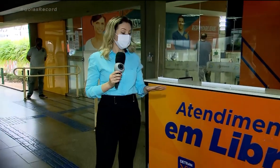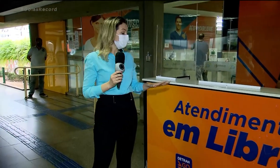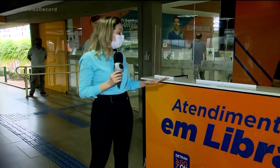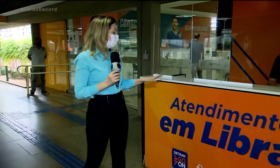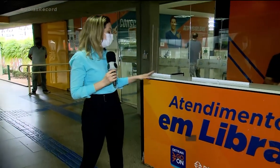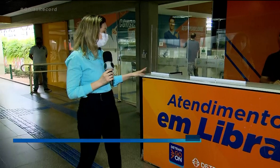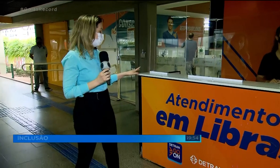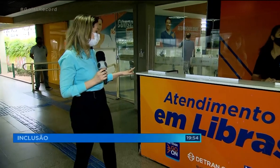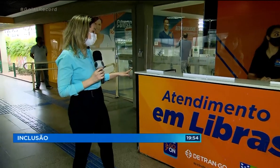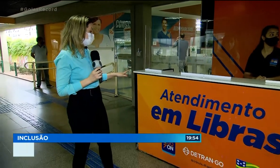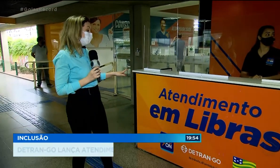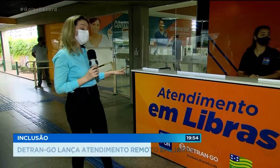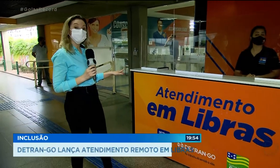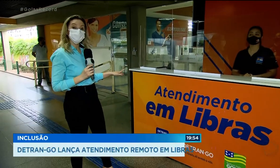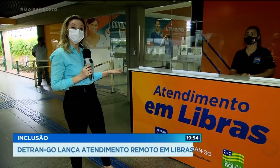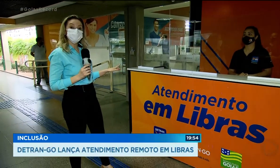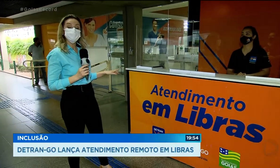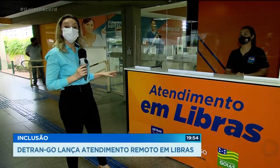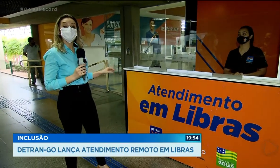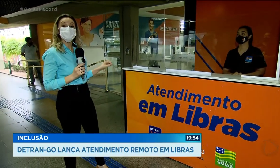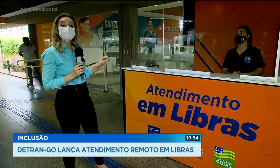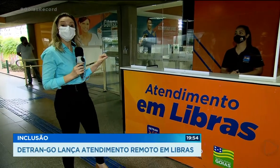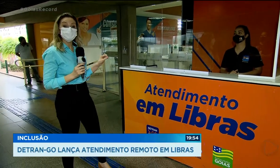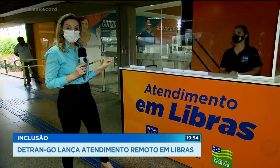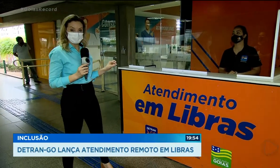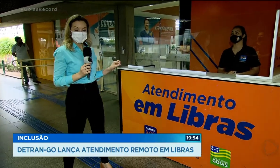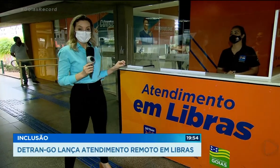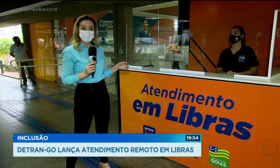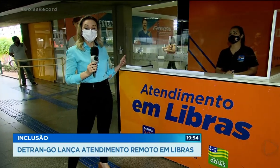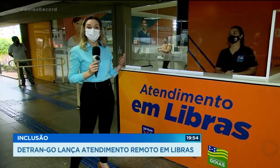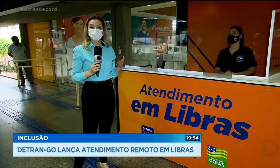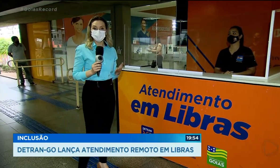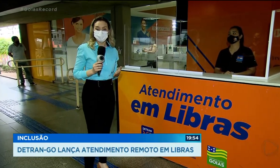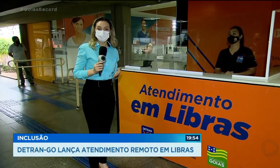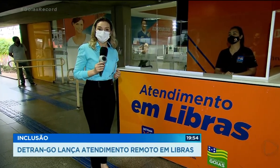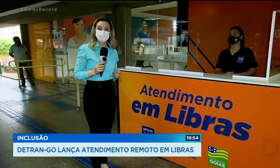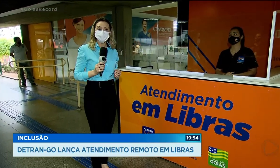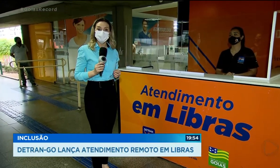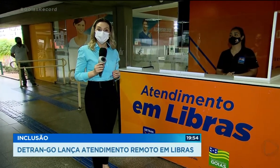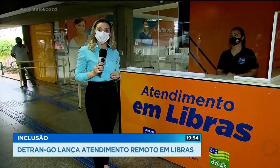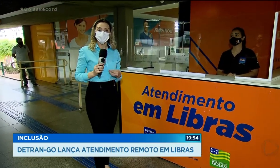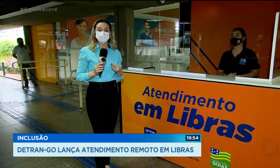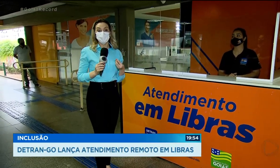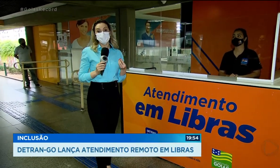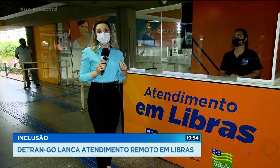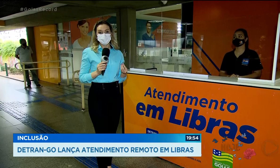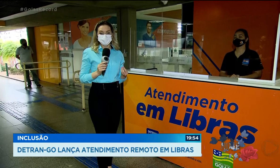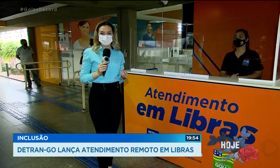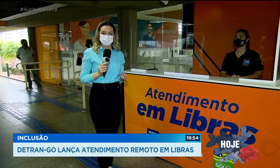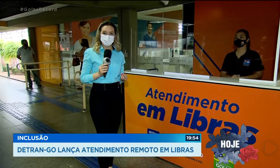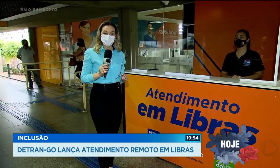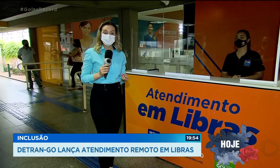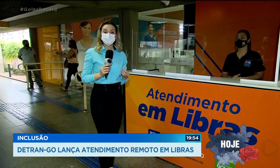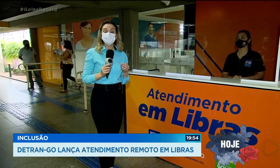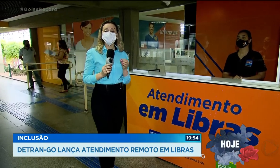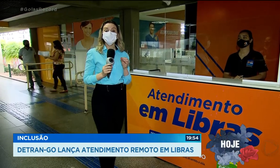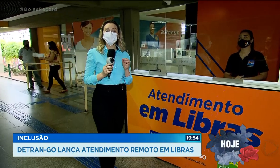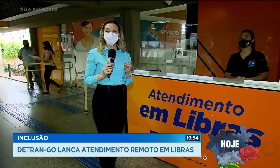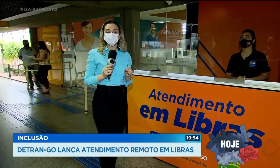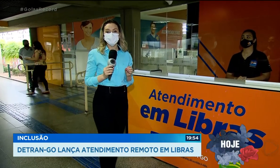Tem sempre um guichê assim, mostrando atendimento em libras. Em Goiânia, são atendidos de forma presencial cerca de 50